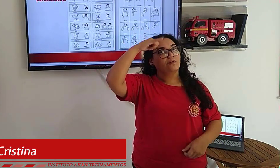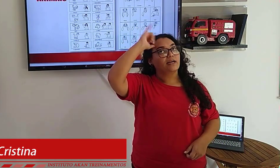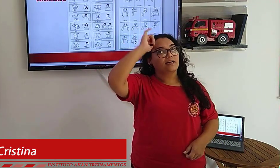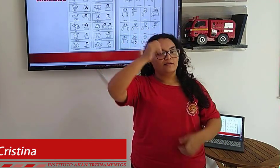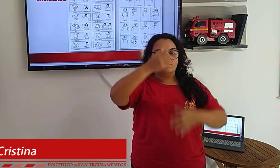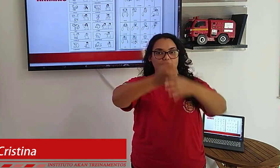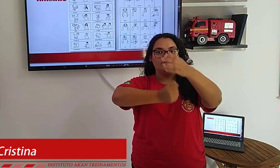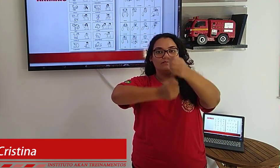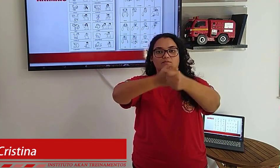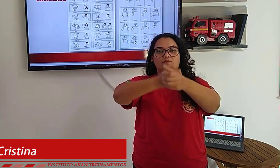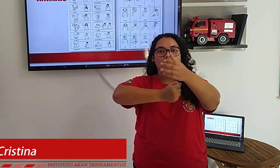Vaca.